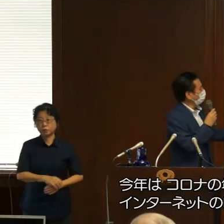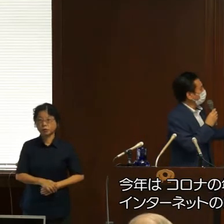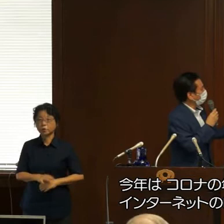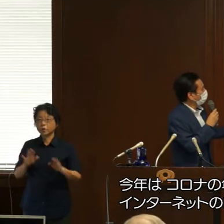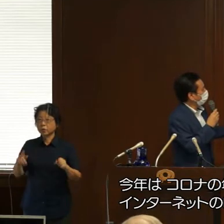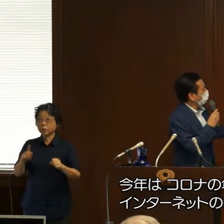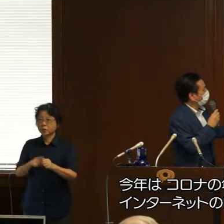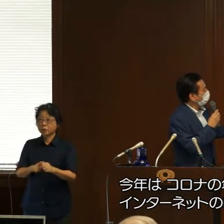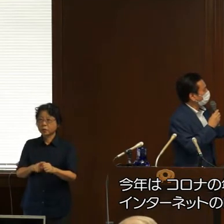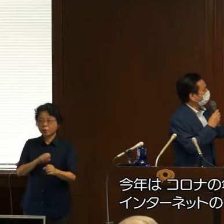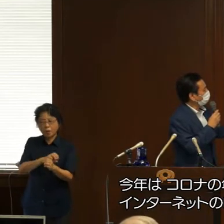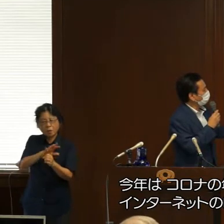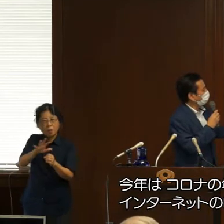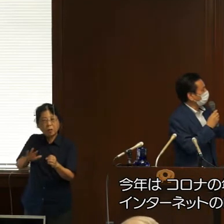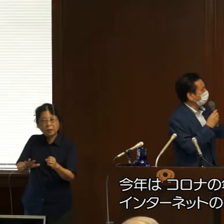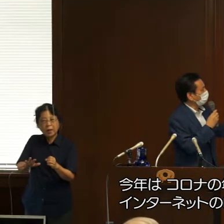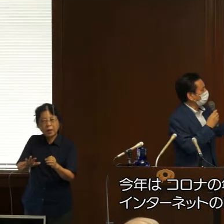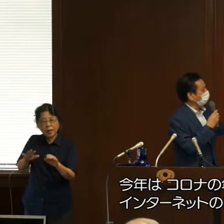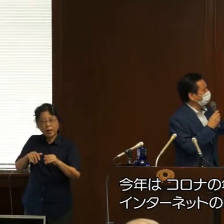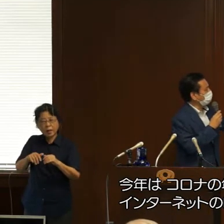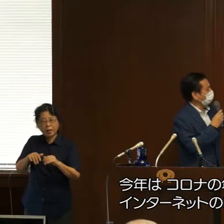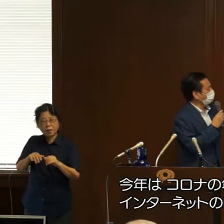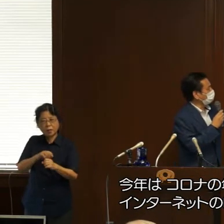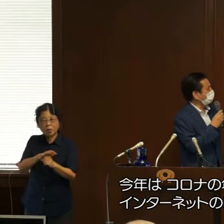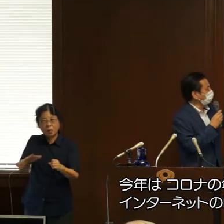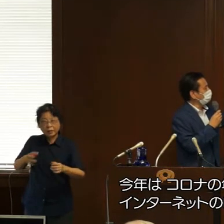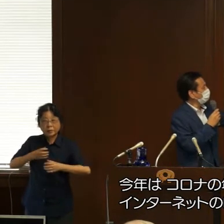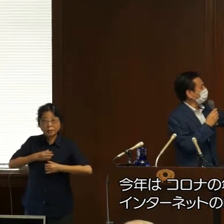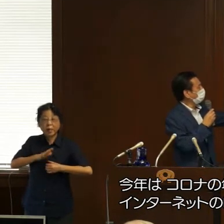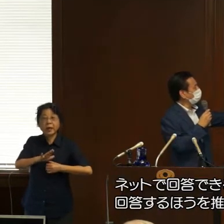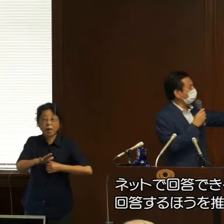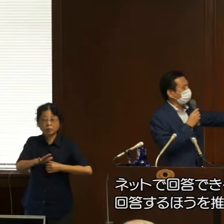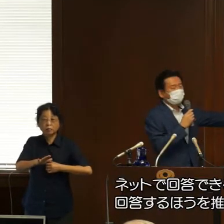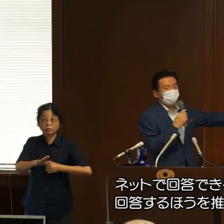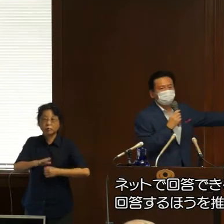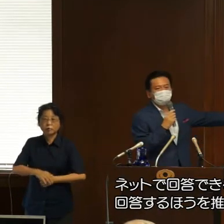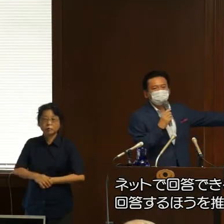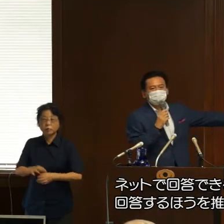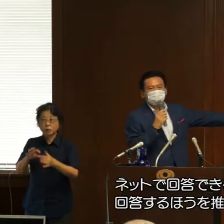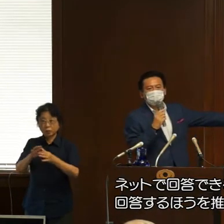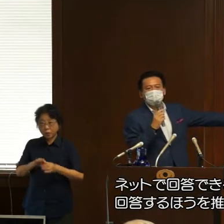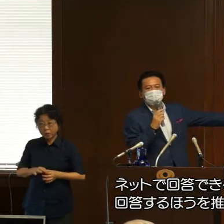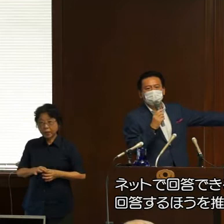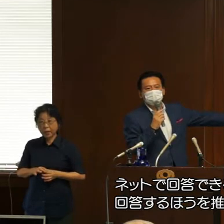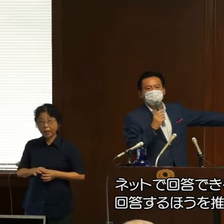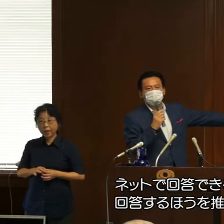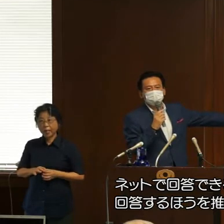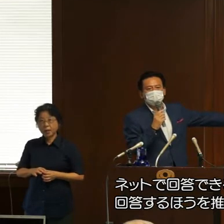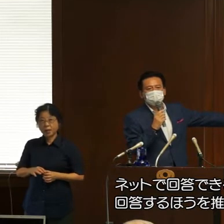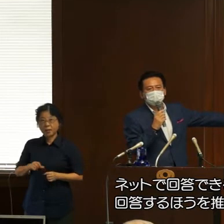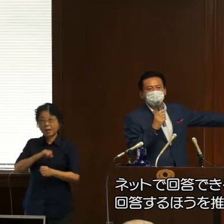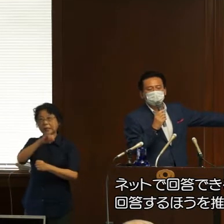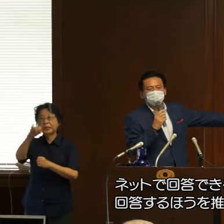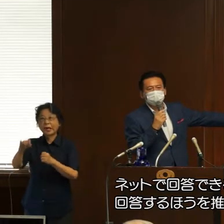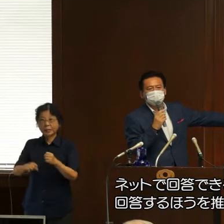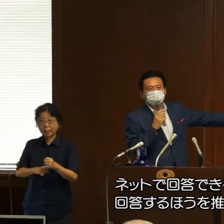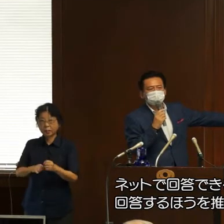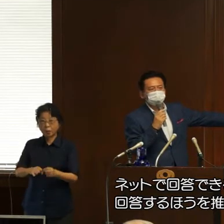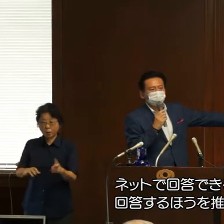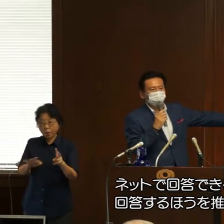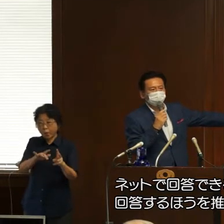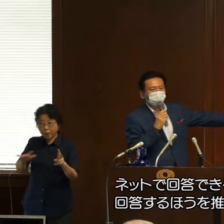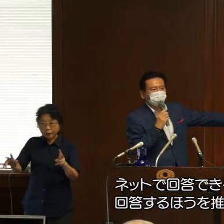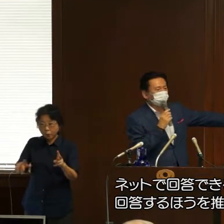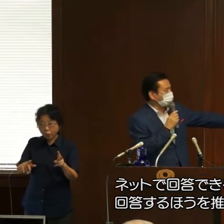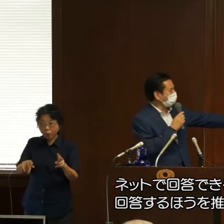ので、インターネットの回答機関がまずありますから、ネットで回答できる方はネットで回答していただく方を